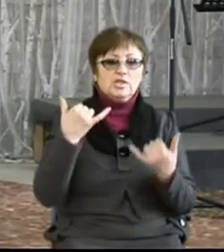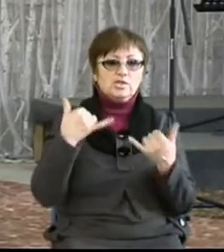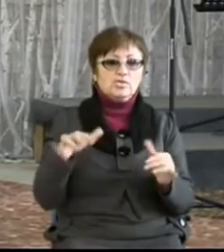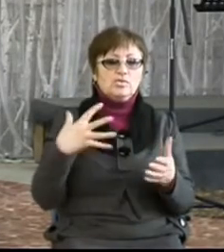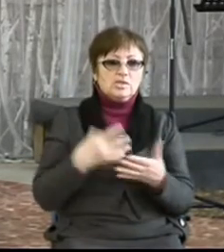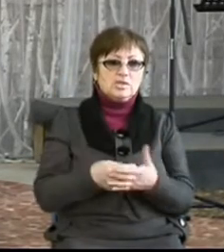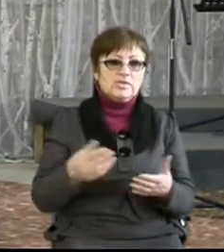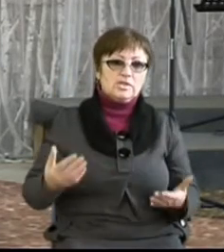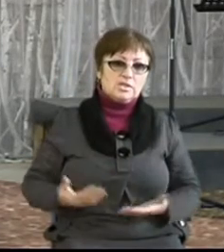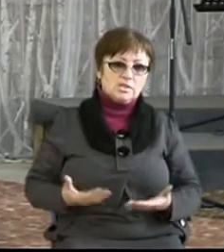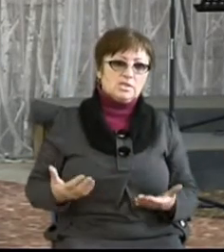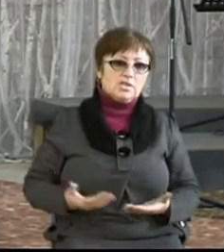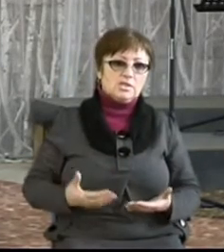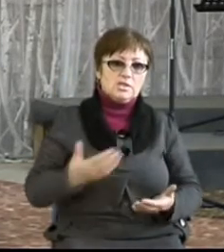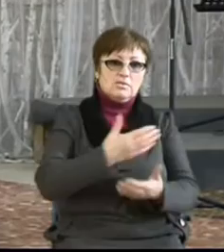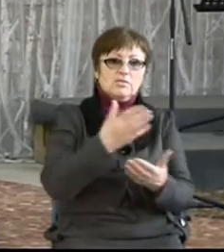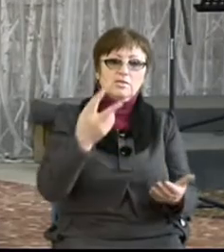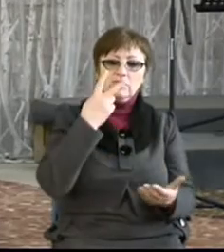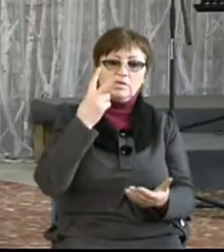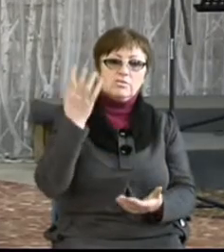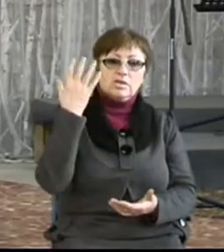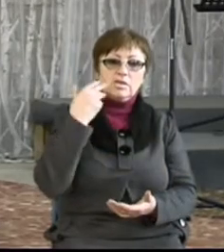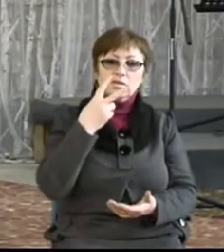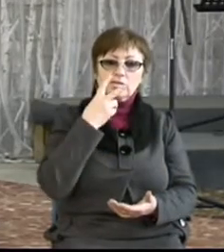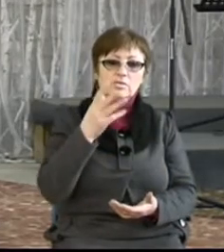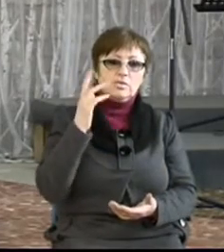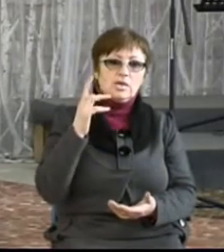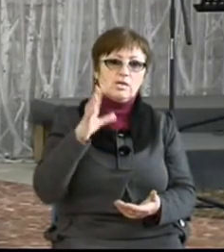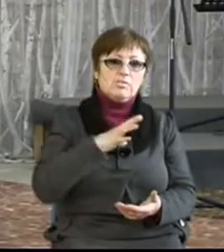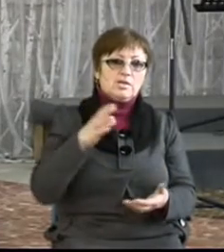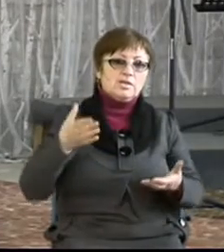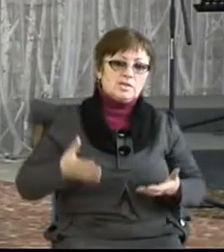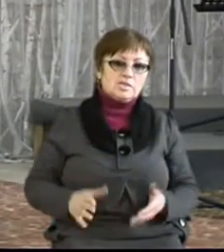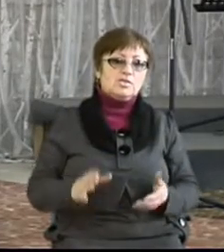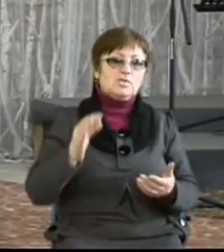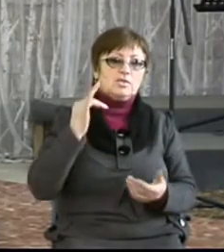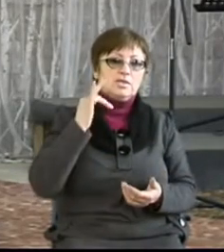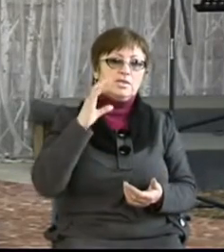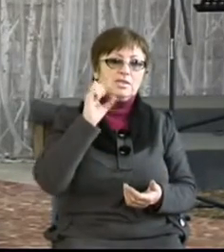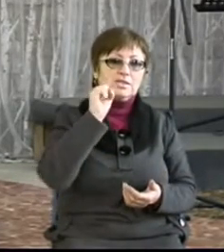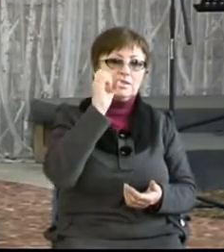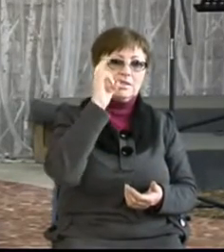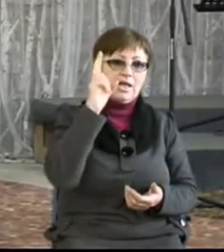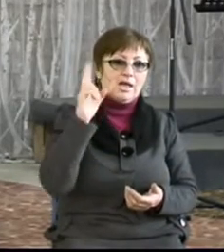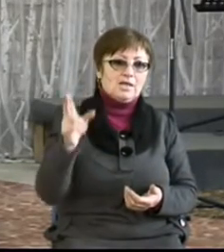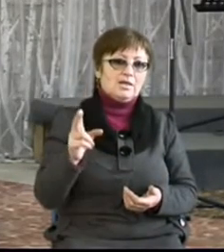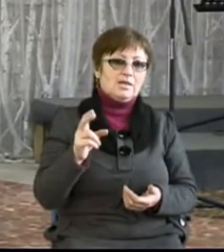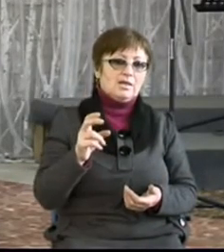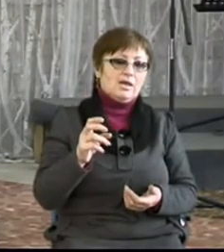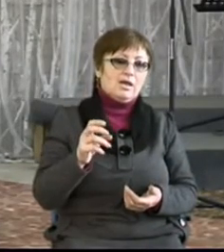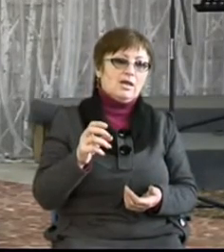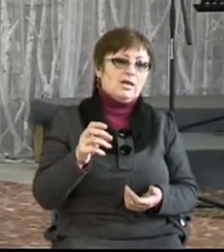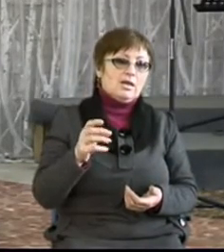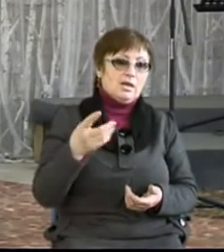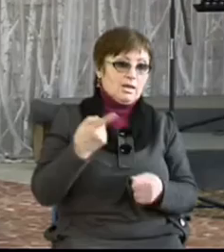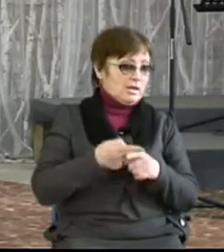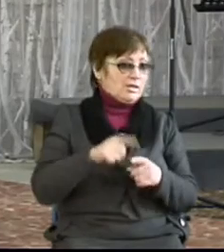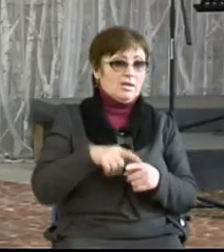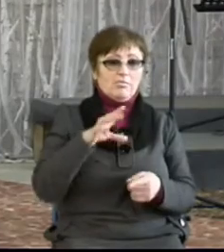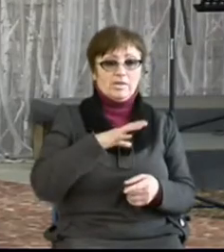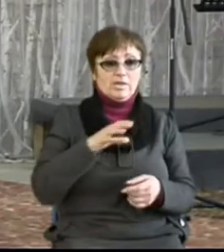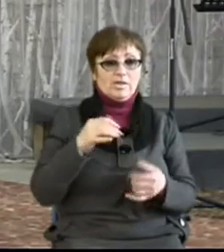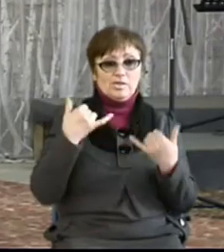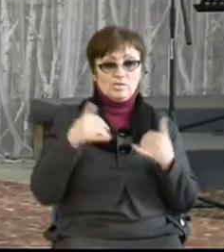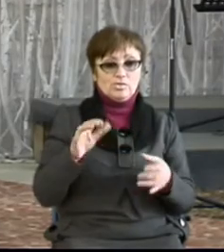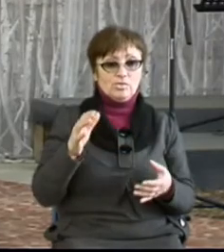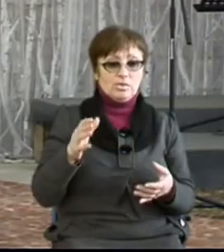своей жизни. И мы видим, когда смотрим на то, что как был рожден Исаак, мы видим, что это было чудо Божие. Потому что по плоти ни